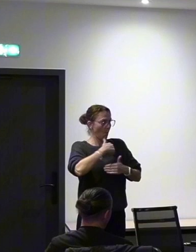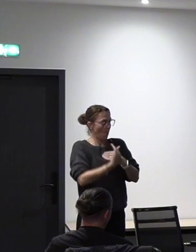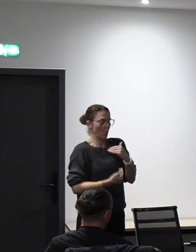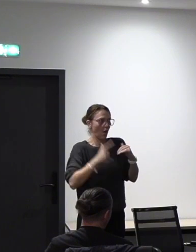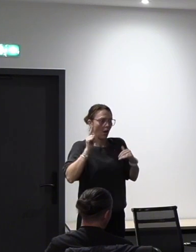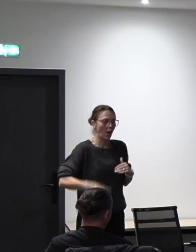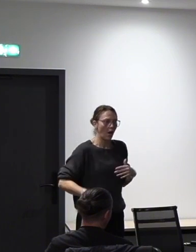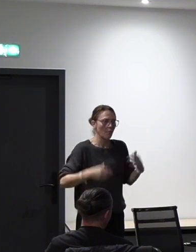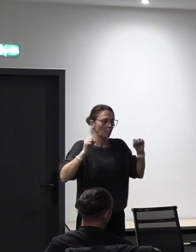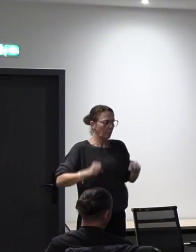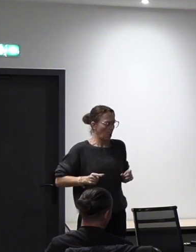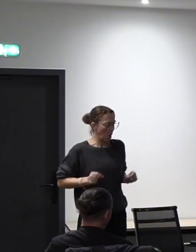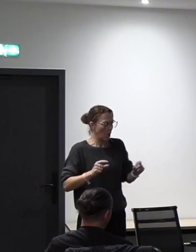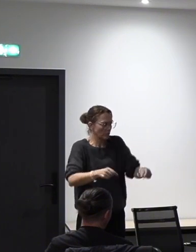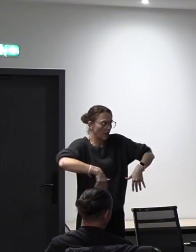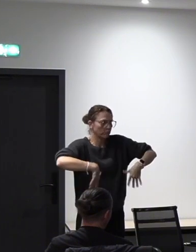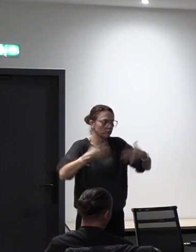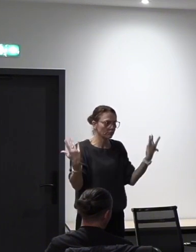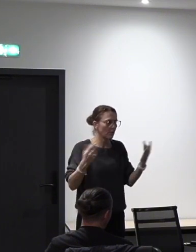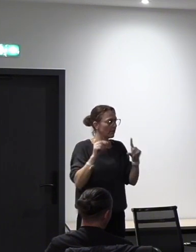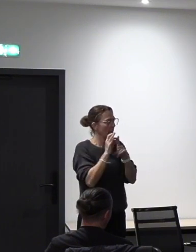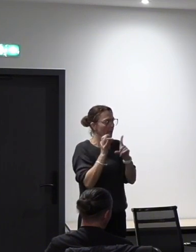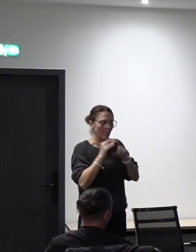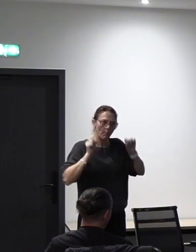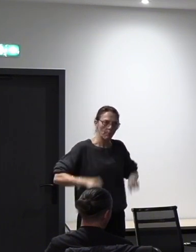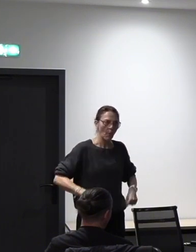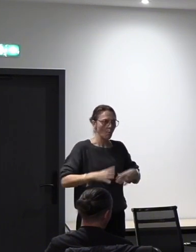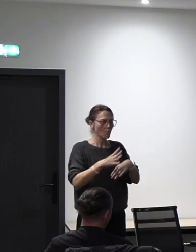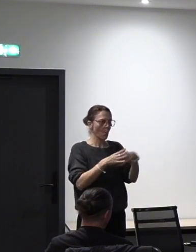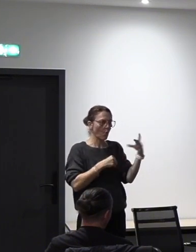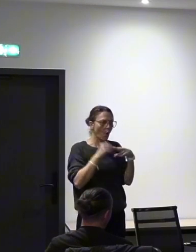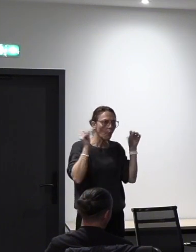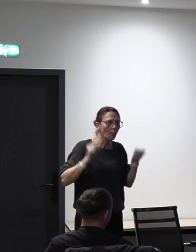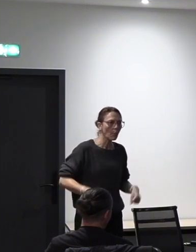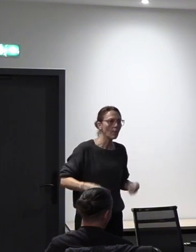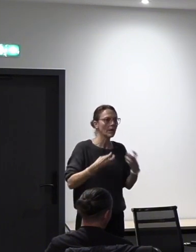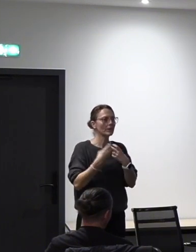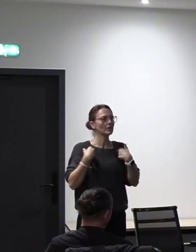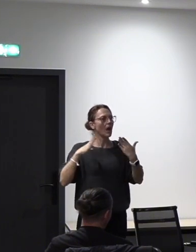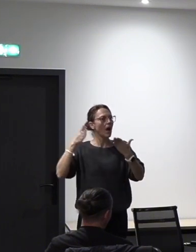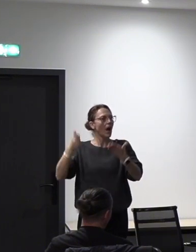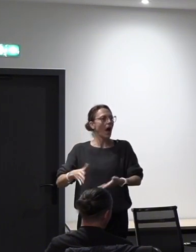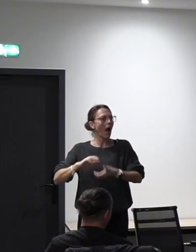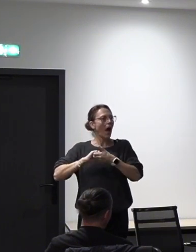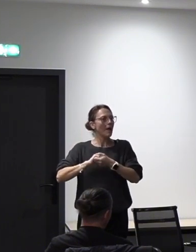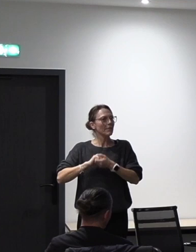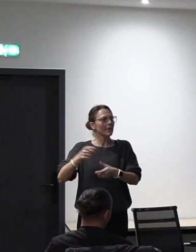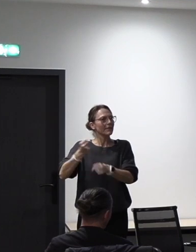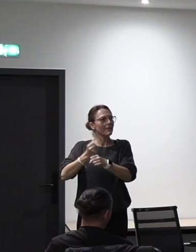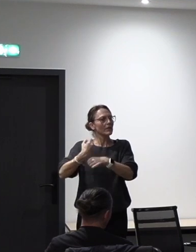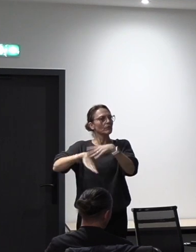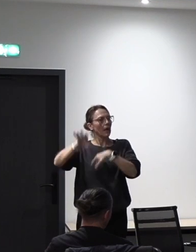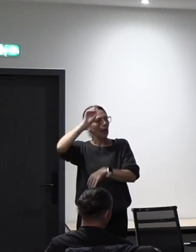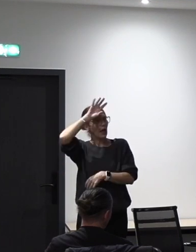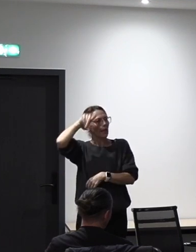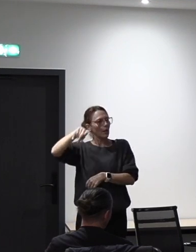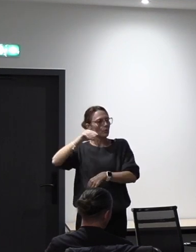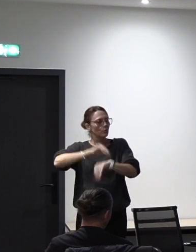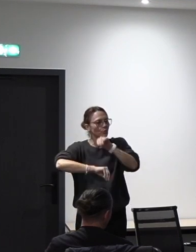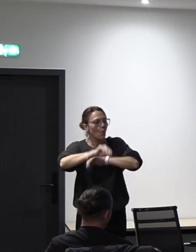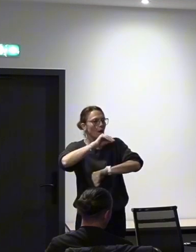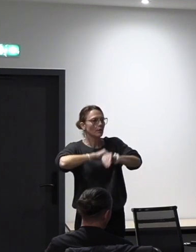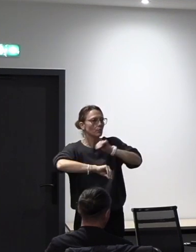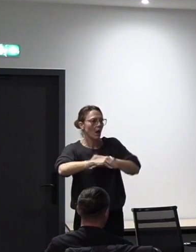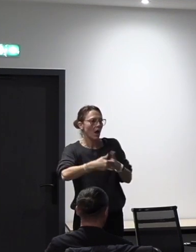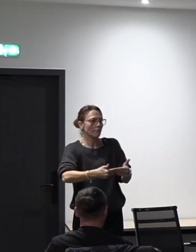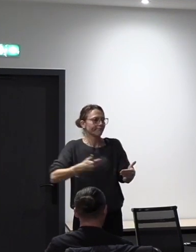cancer, on peut être très heureux avec un diabète, je pèse mes mots. J'ai mon ami Jean-Marc Lapiana à Gardanne qui s'occupe de soins palliatifs, qui vous dit que